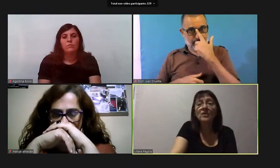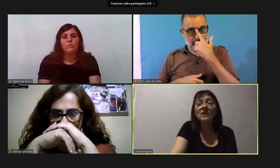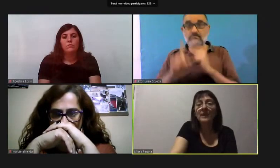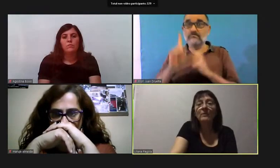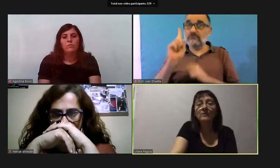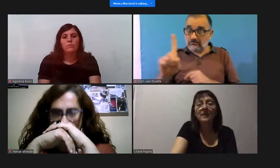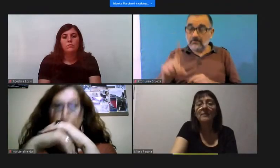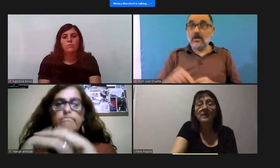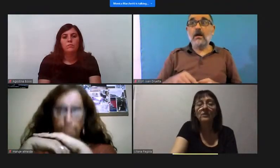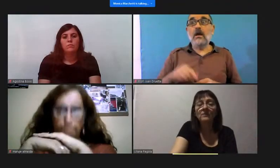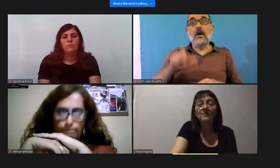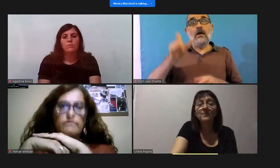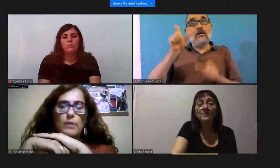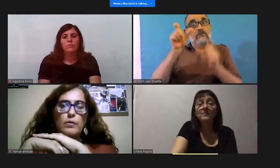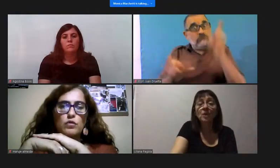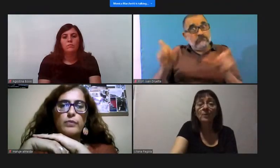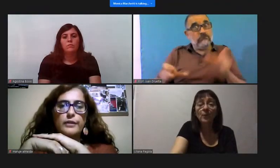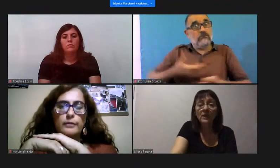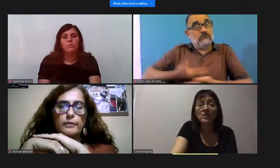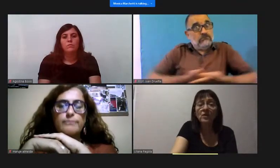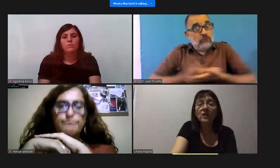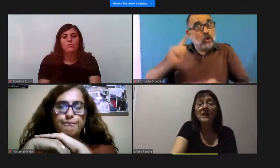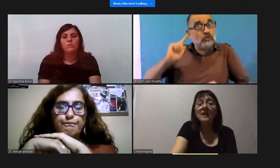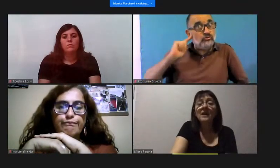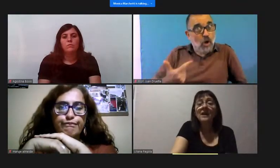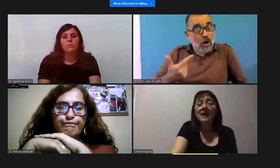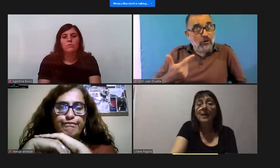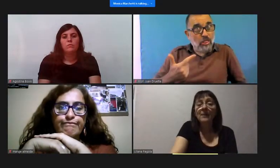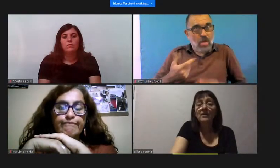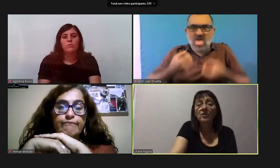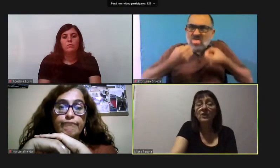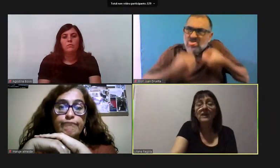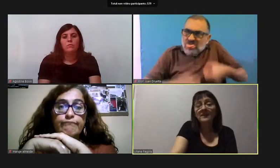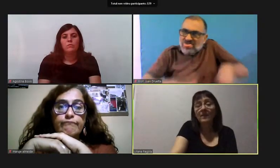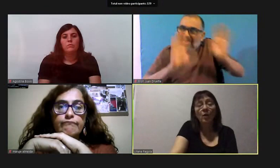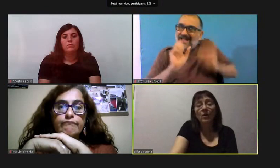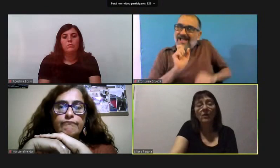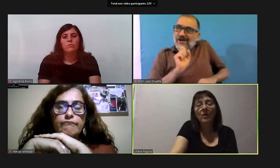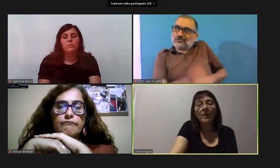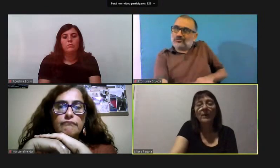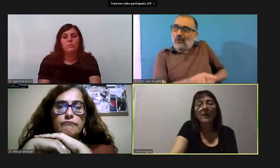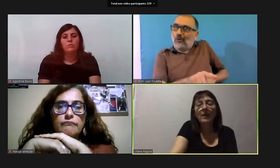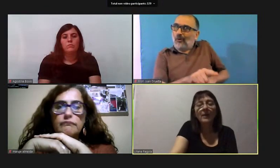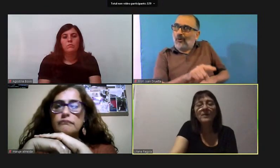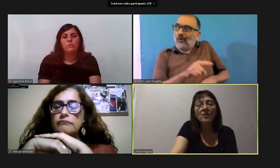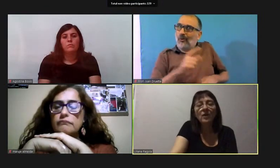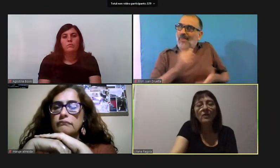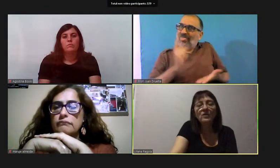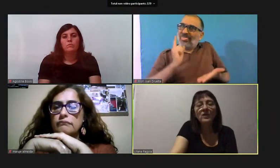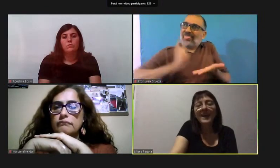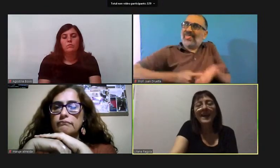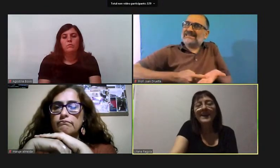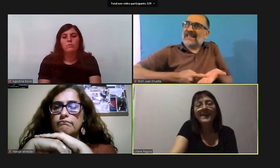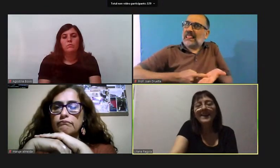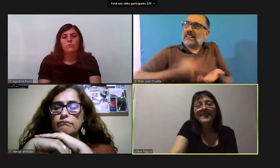obligatorio. Eso también es un tema, ¿no? Por eso, las personas, digamos, a los bebés